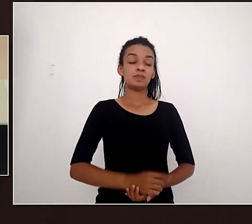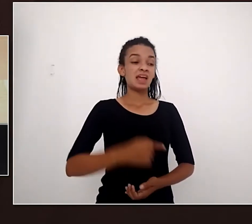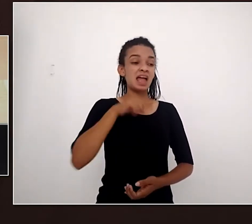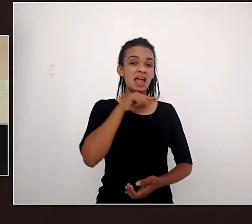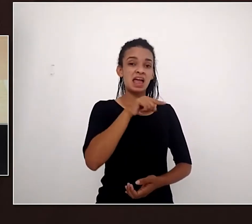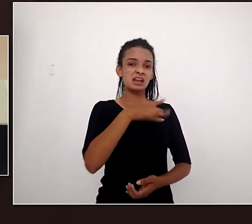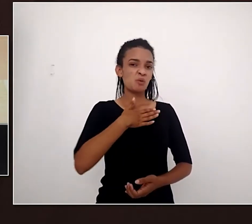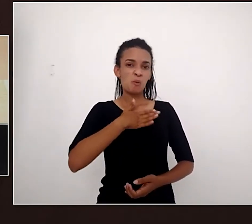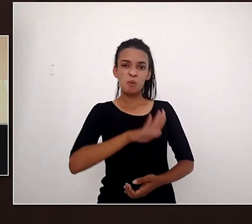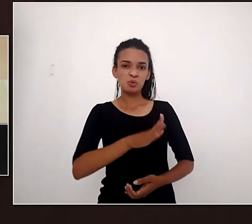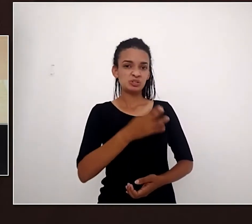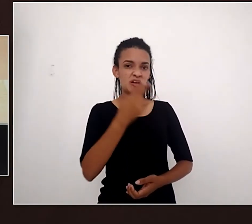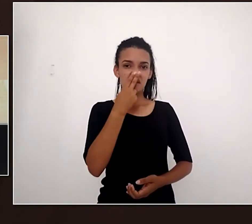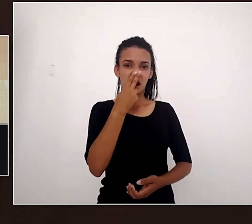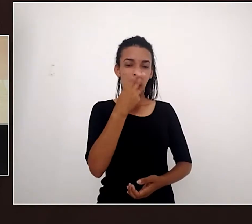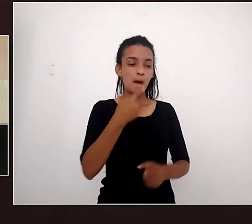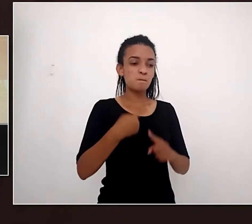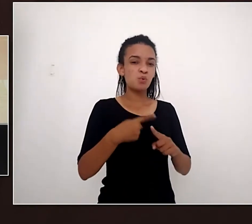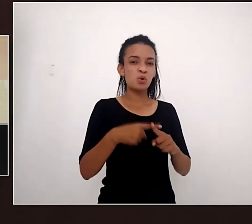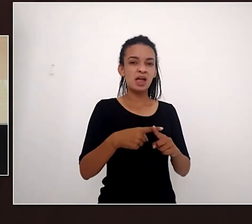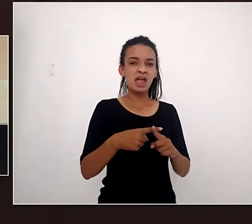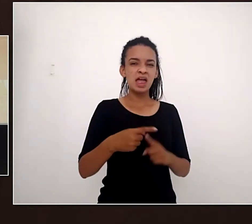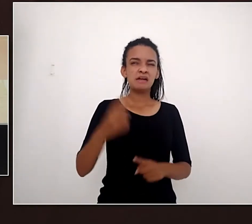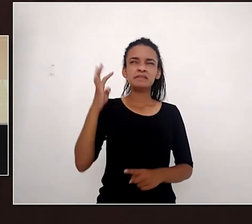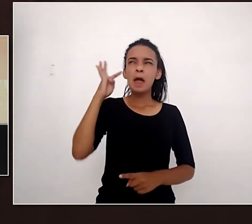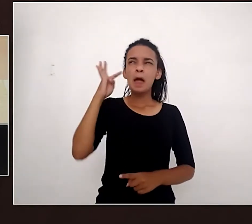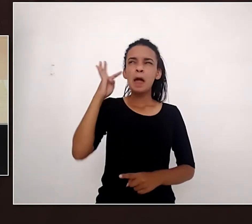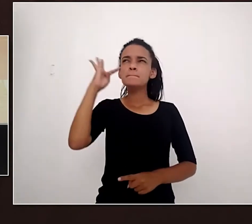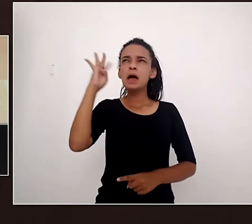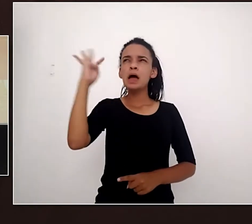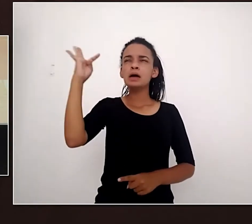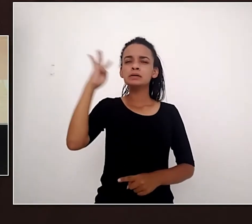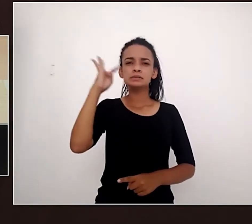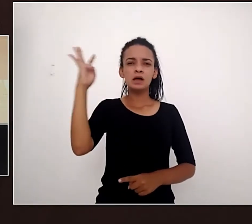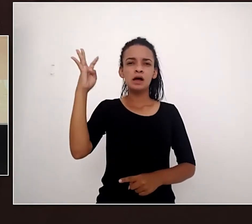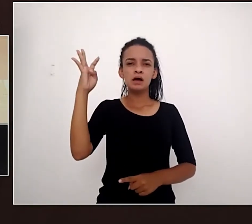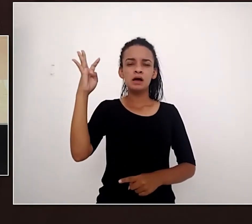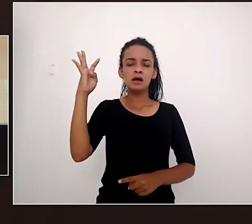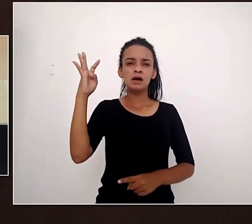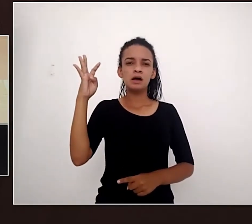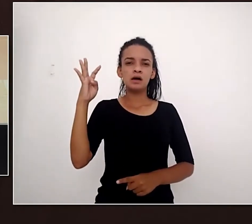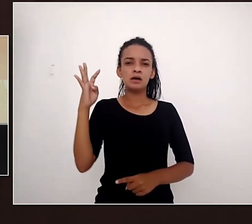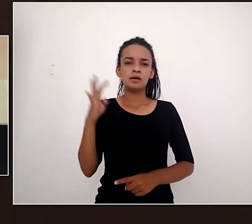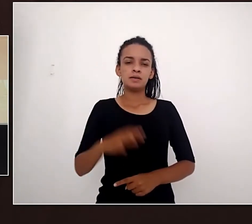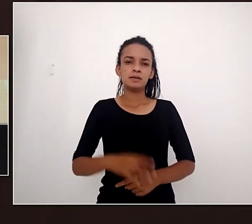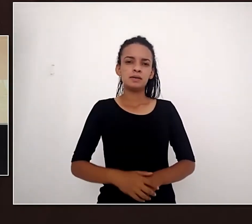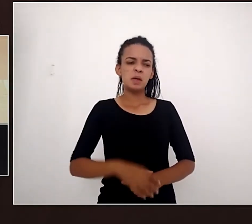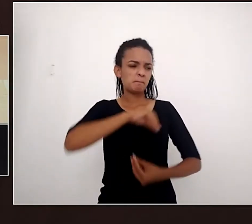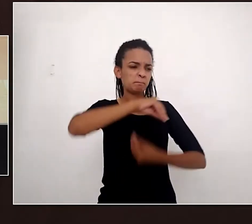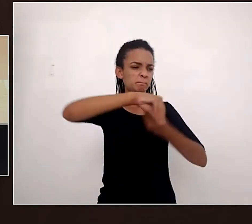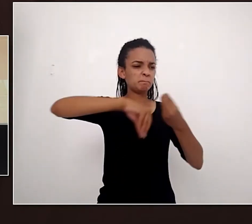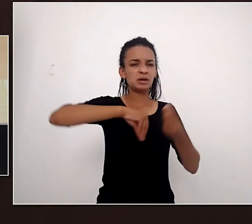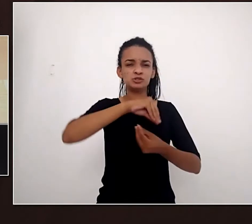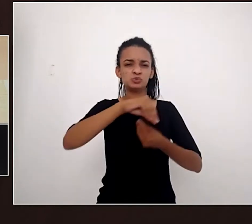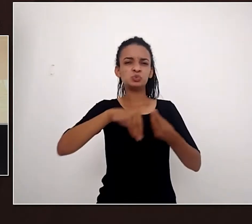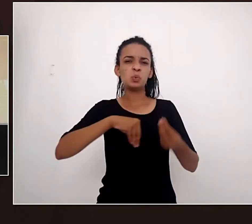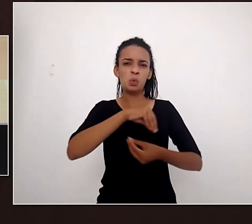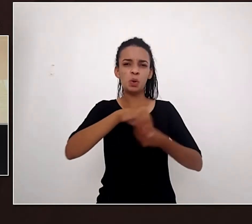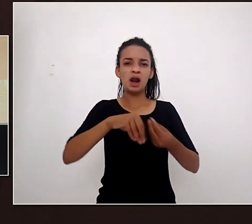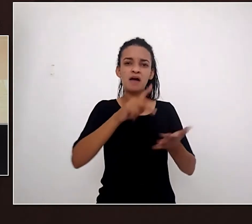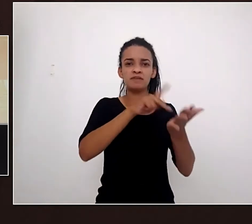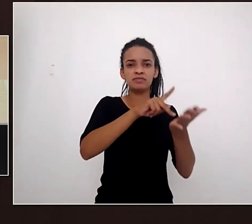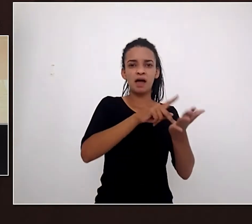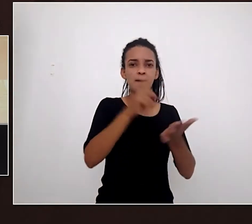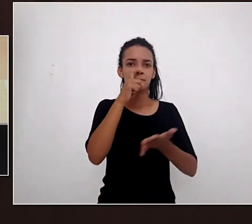alimentava uma fantasia que tinha um certo fundo de verdade, mas misturava todo. Porque os cristãos, não sei se vocês sabem, os